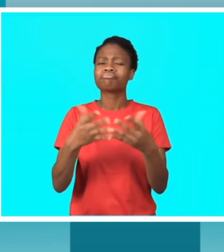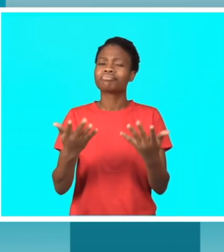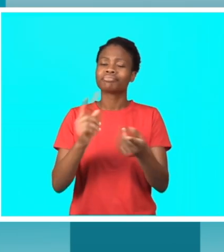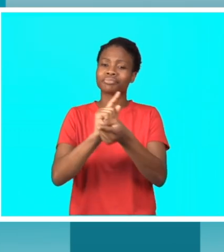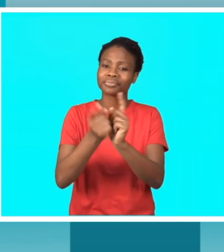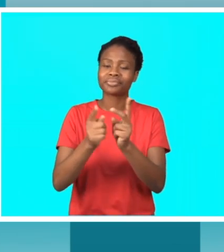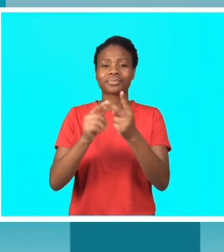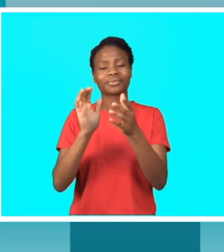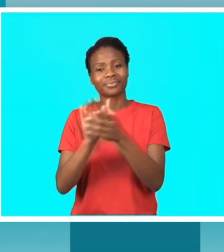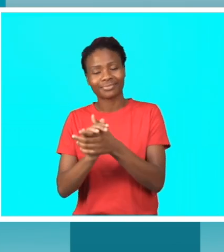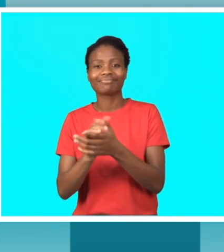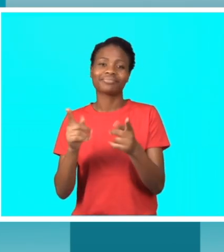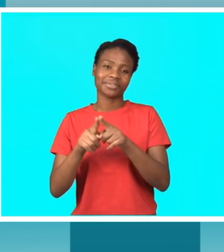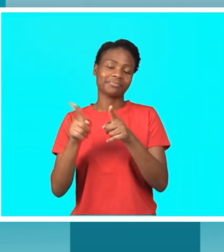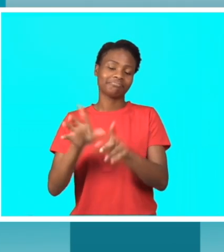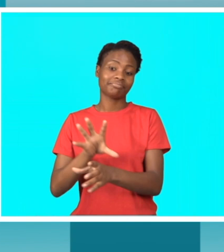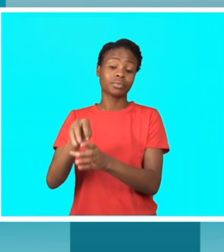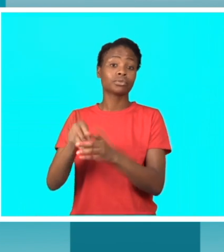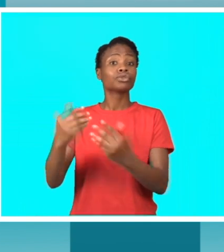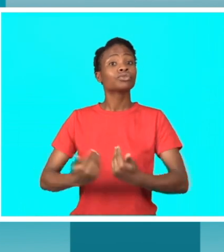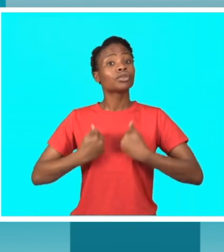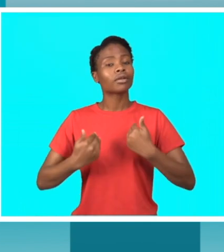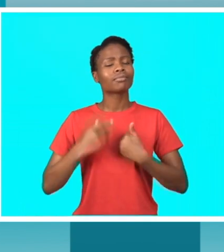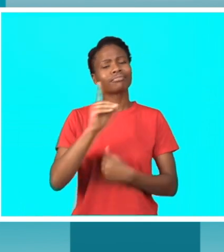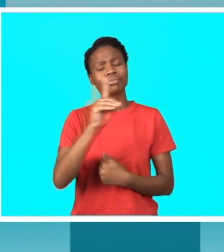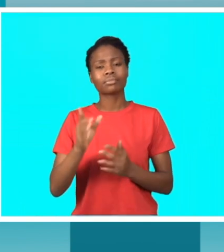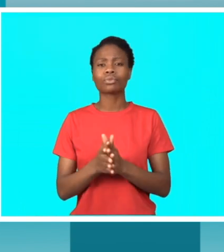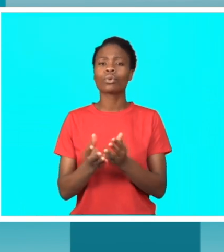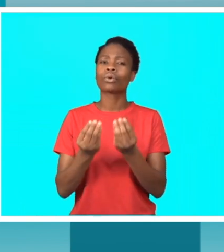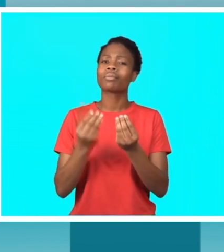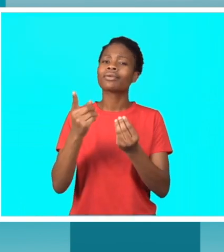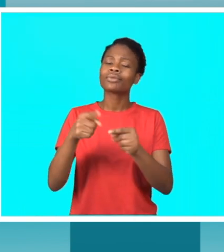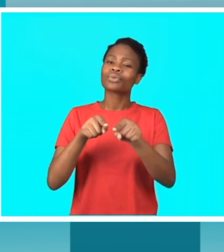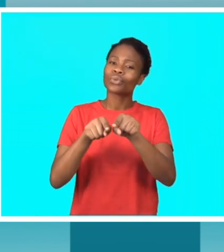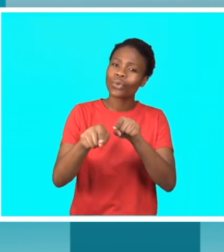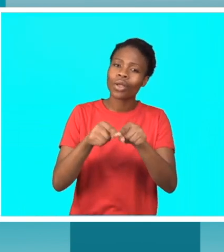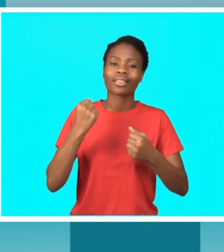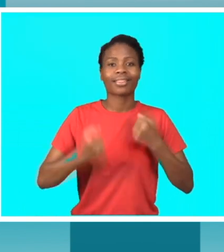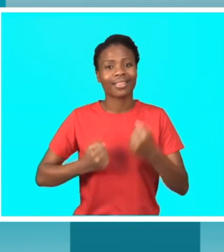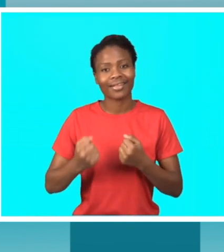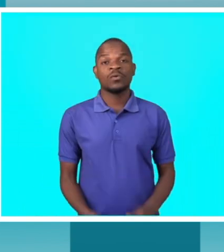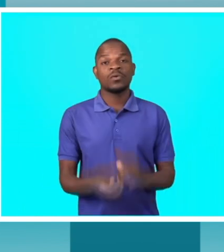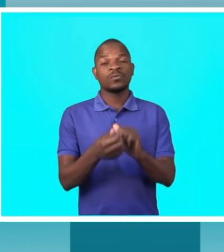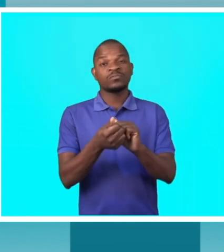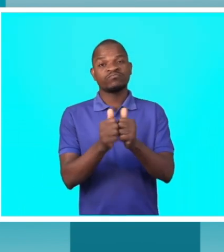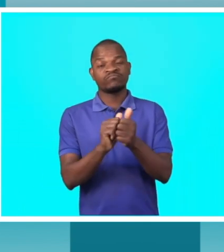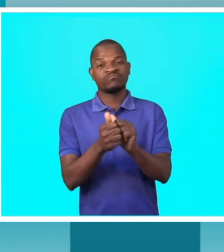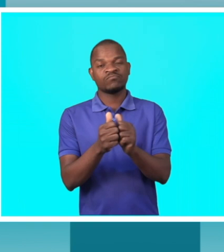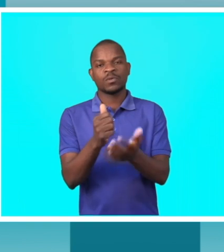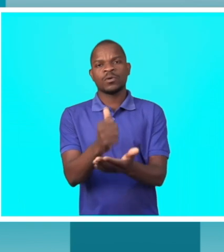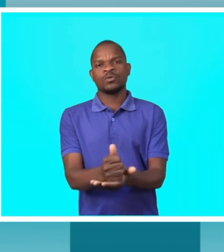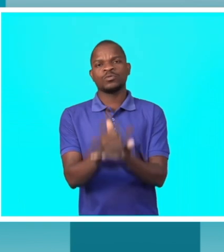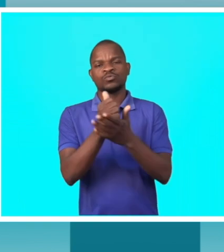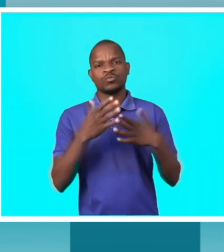São um forte veículo De socialização E inclusão De jovens com deficiência Tal como afirmam Os atletas O desporto ajuda